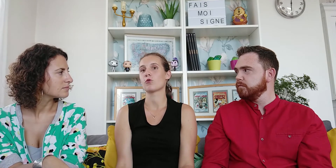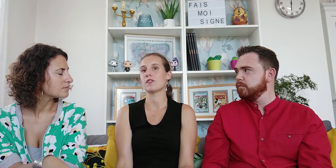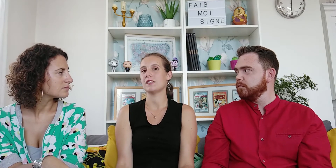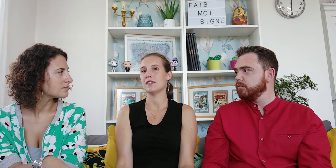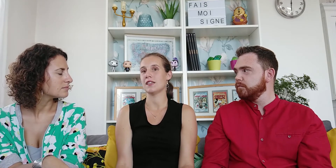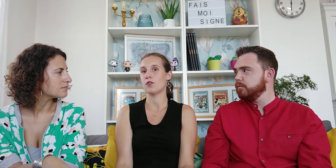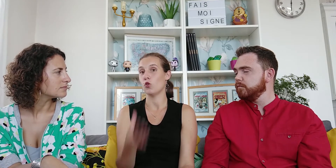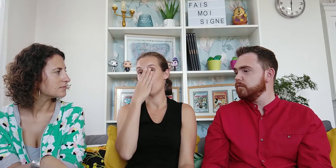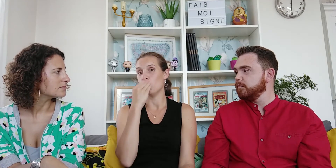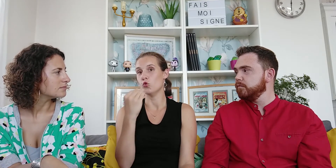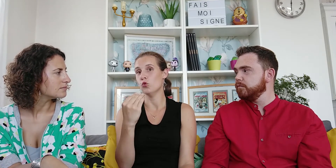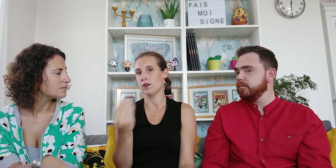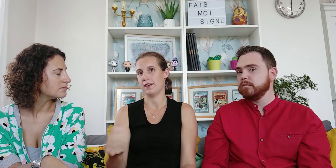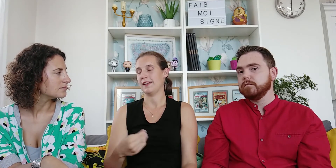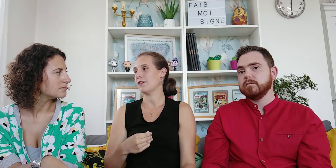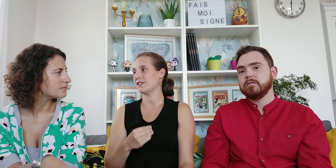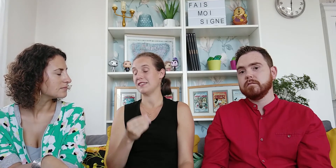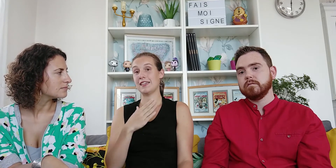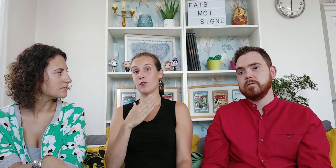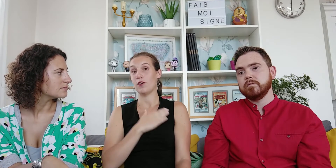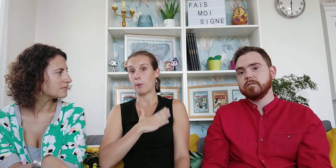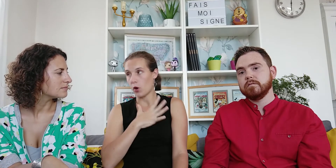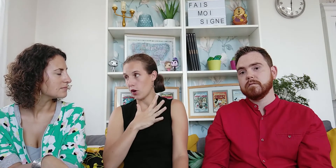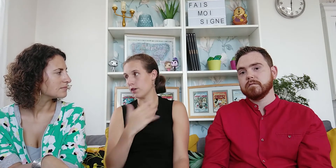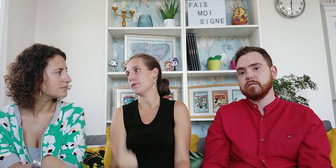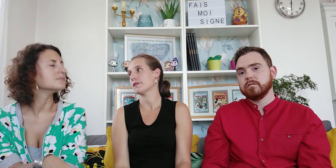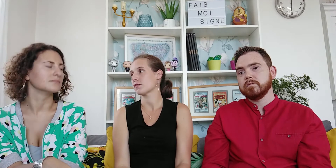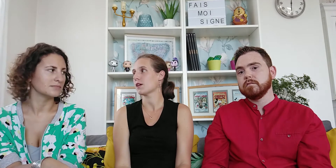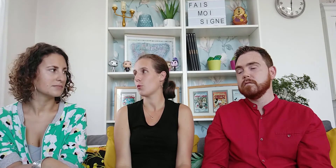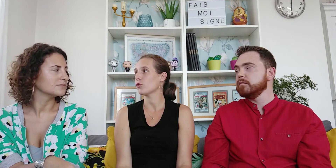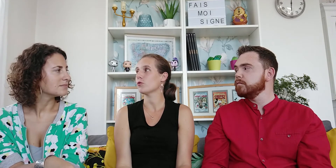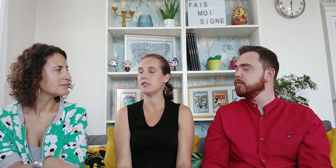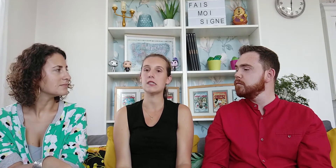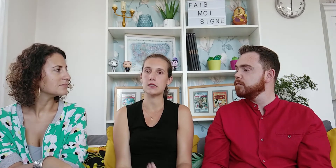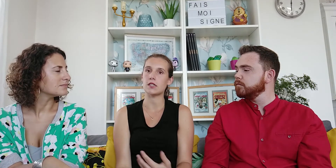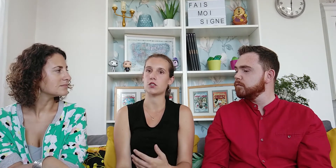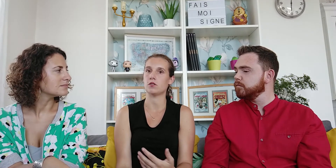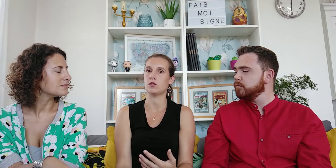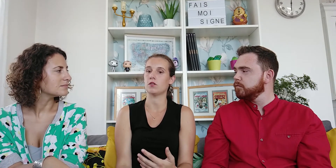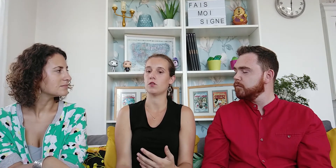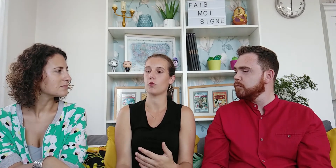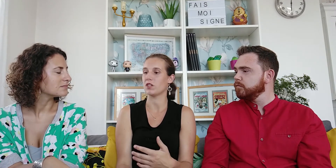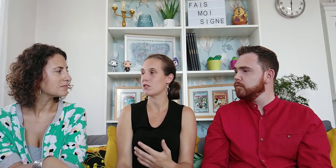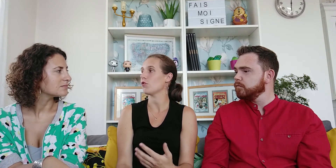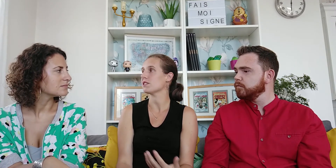va signer le loup et on va signer la peur. Parce que c'est important aussi qu'ils sachent communiquer sur leurs